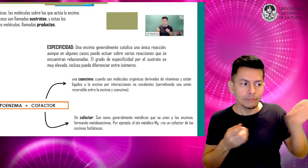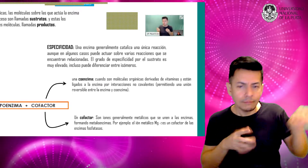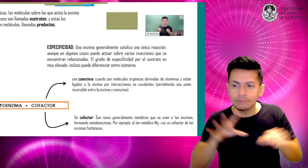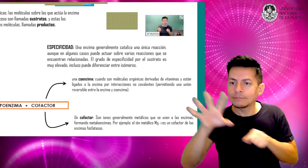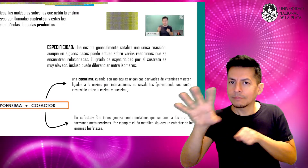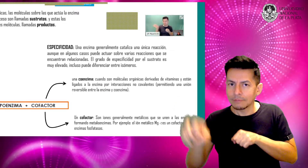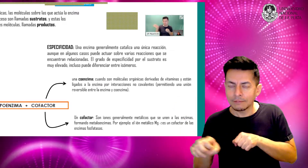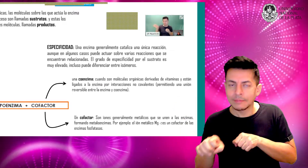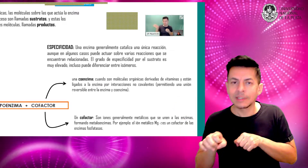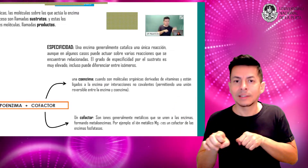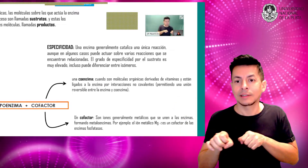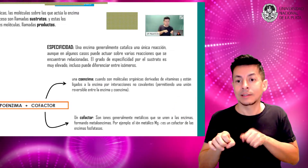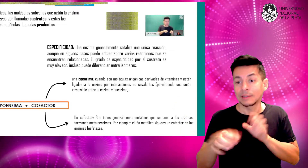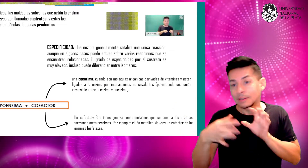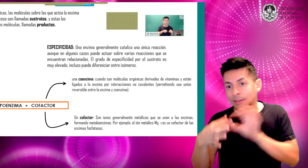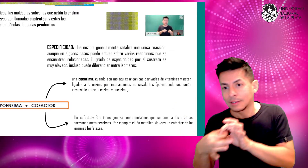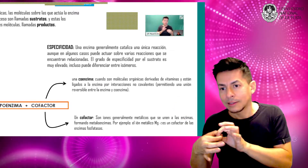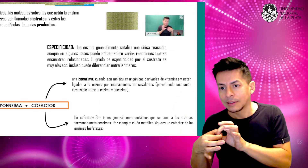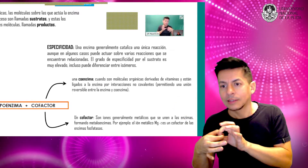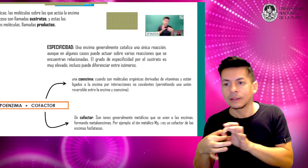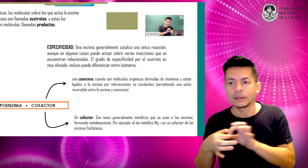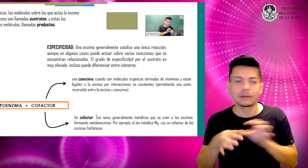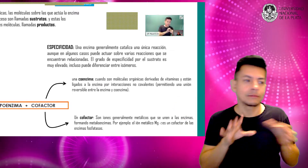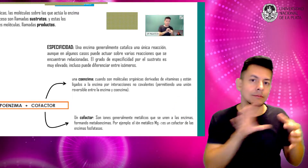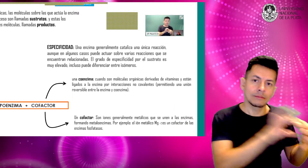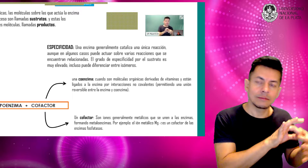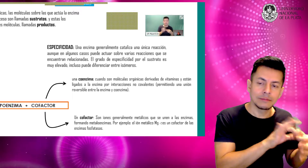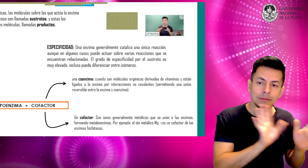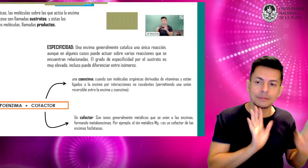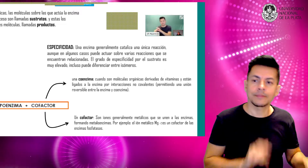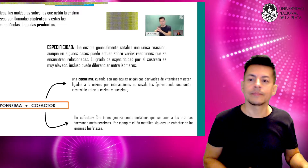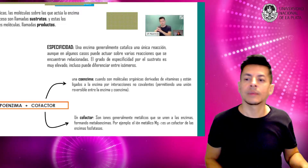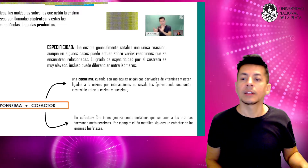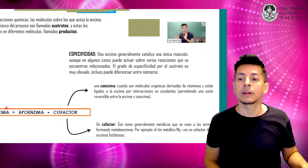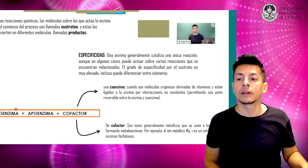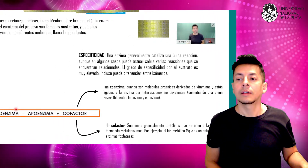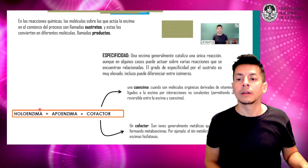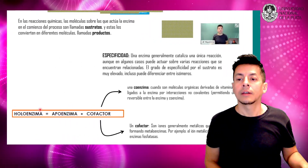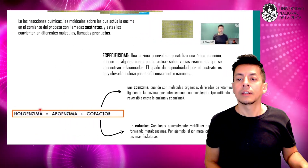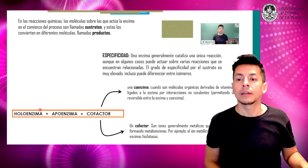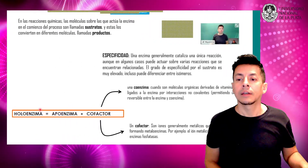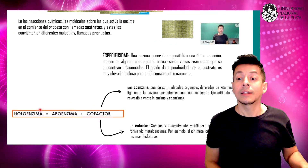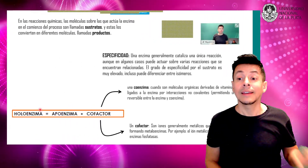lo que llamamos holoenzima, que es una enzima capaz de cumplir su función específica.